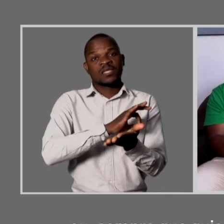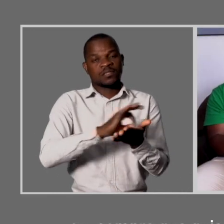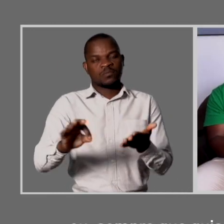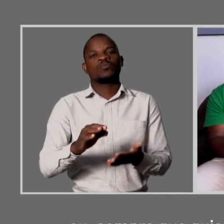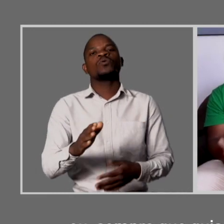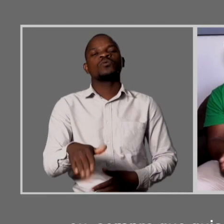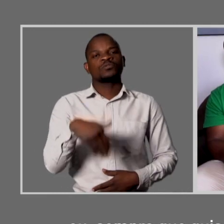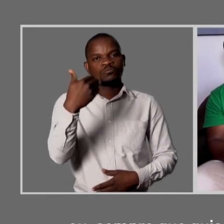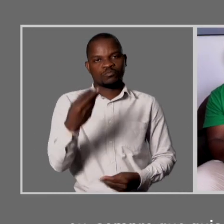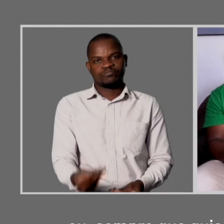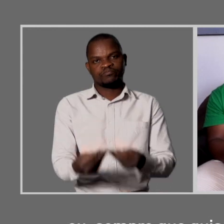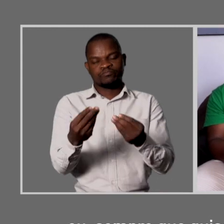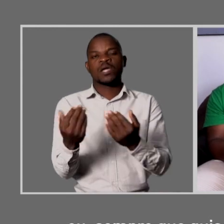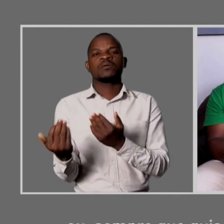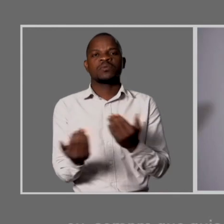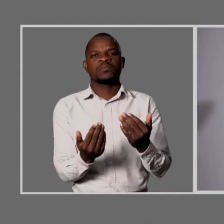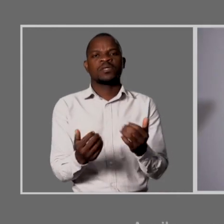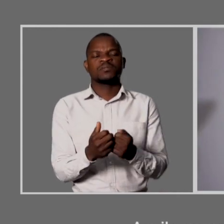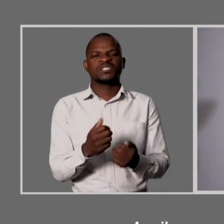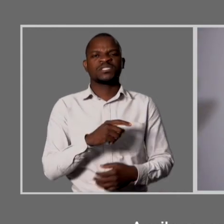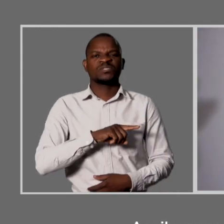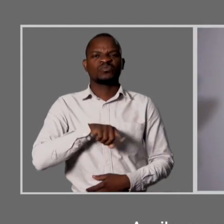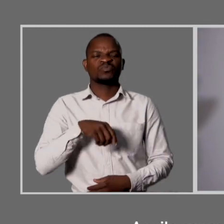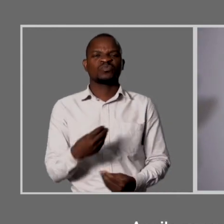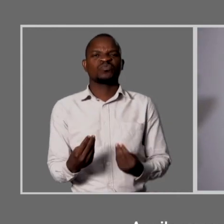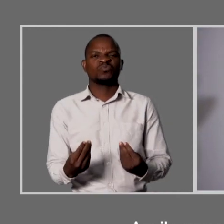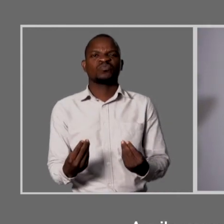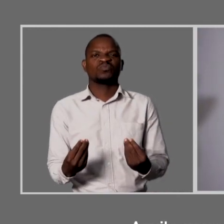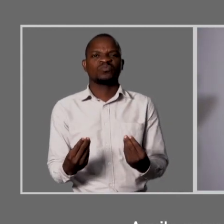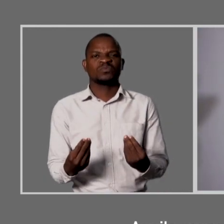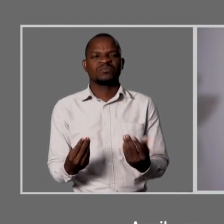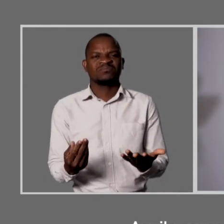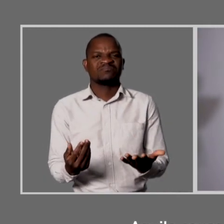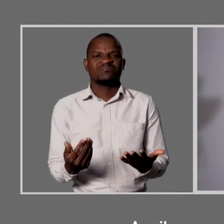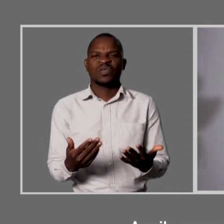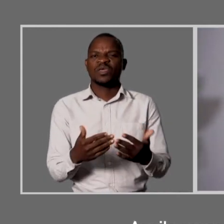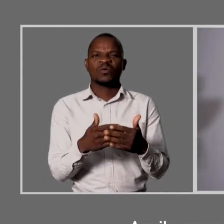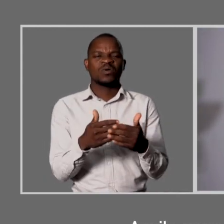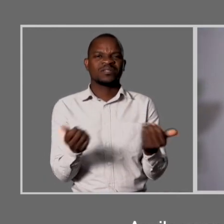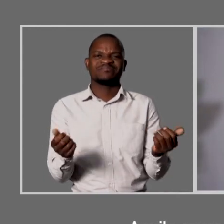desafeitar a mão para segurar elas. Então, aquilo causa em nós um bocadinho